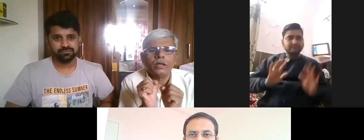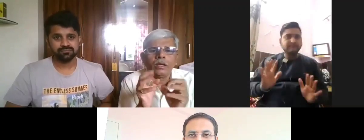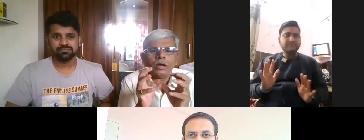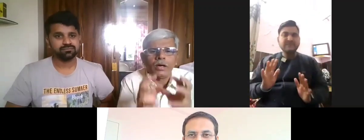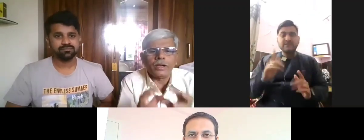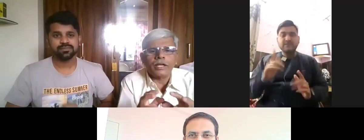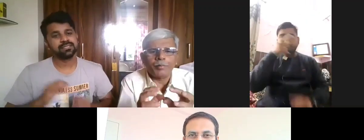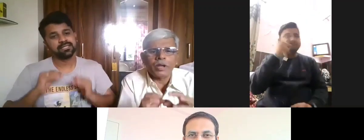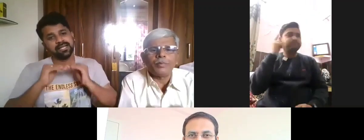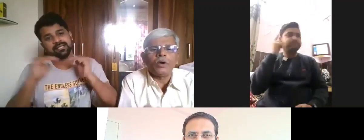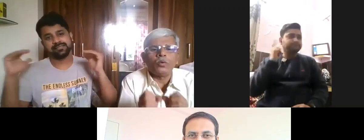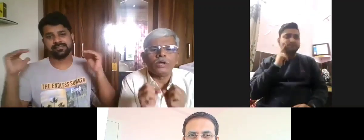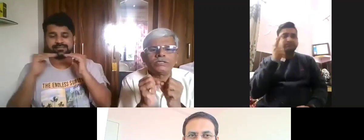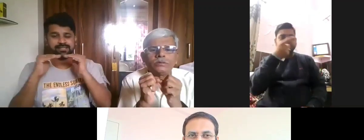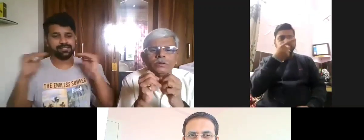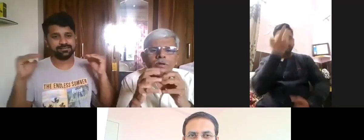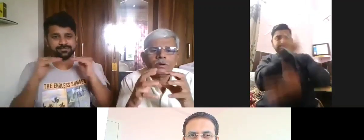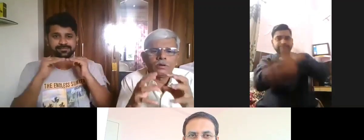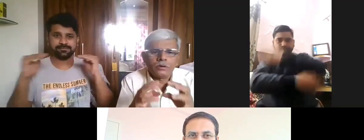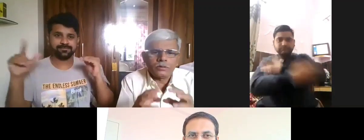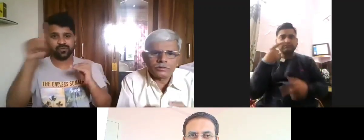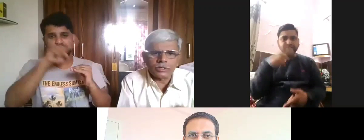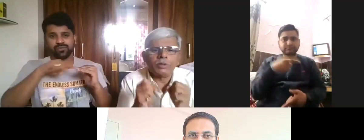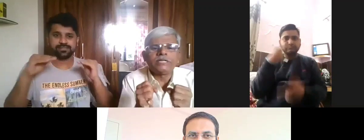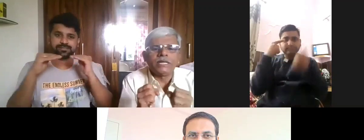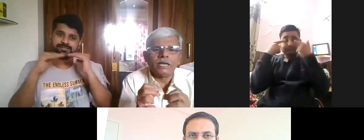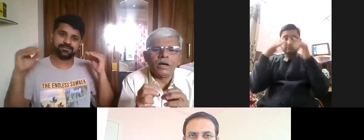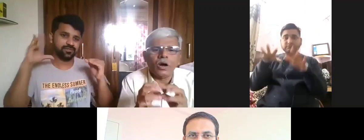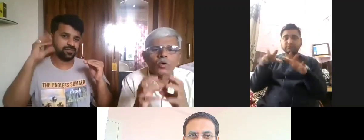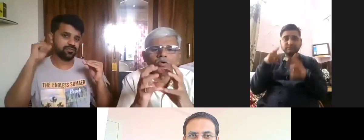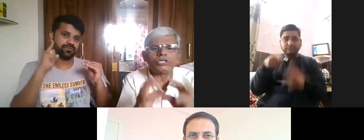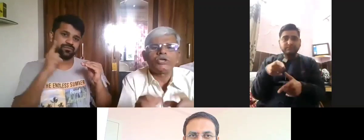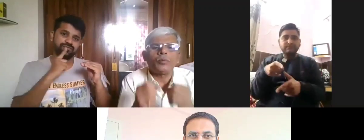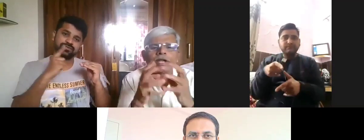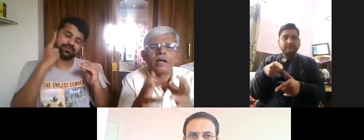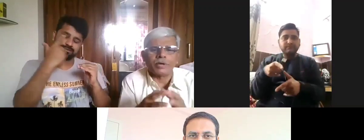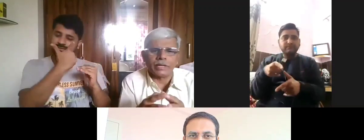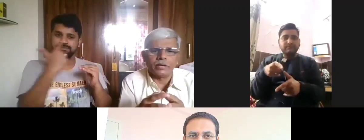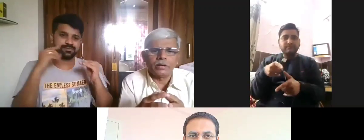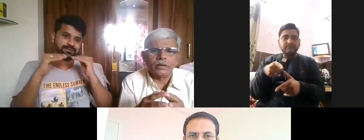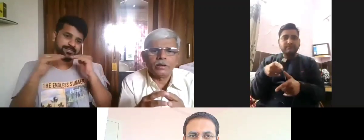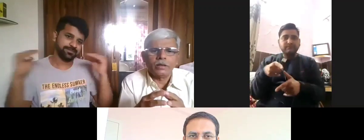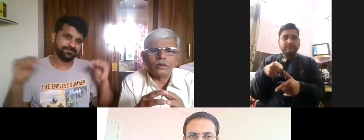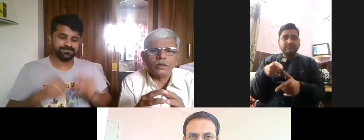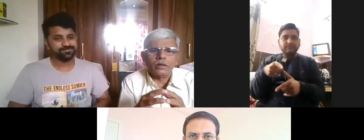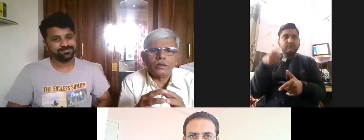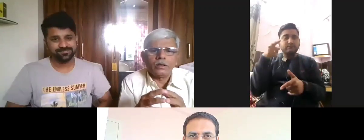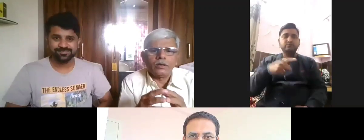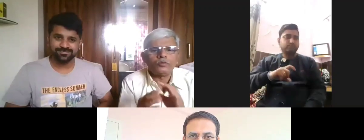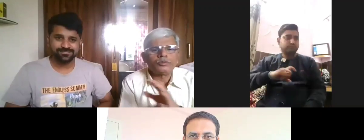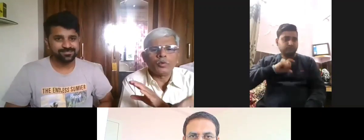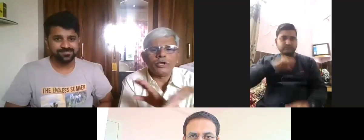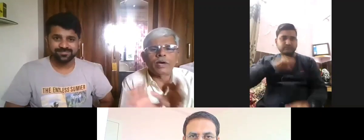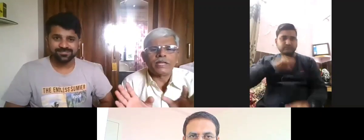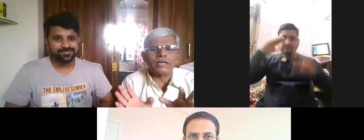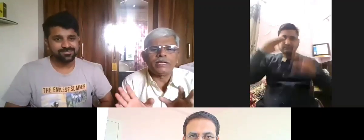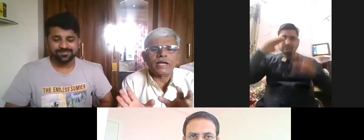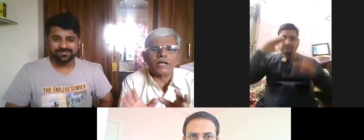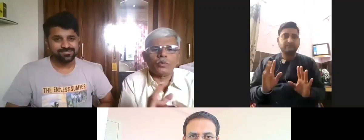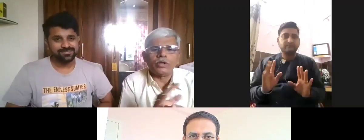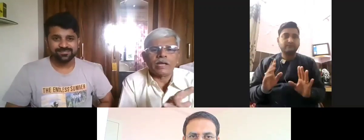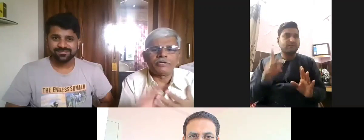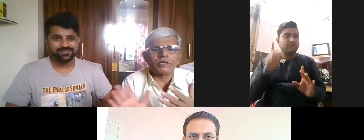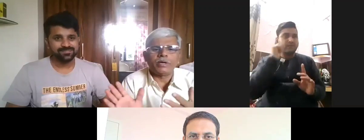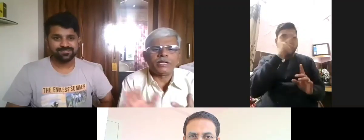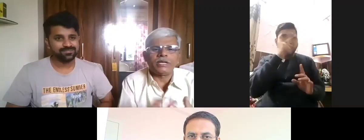है, हर एक अपना अपना हुनर समझ ले और उसी के ऊपर काम करें, उसमें कोई बैरियर नहीं